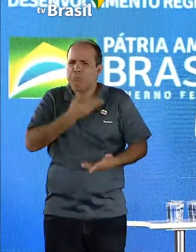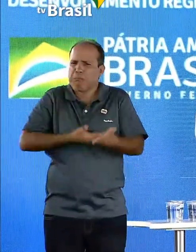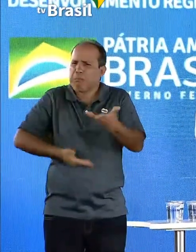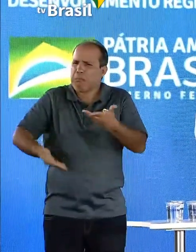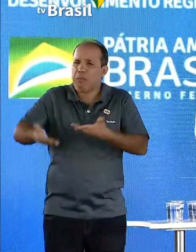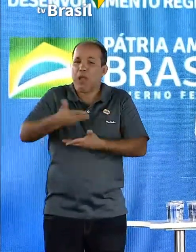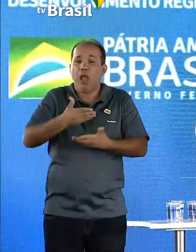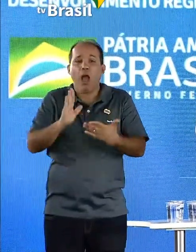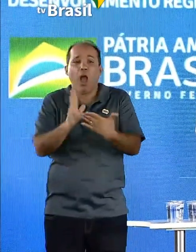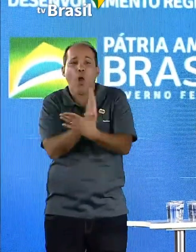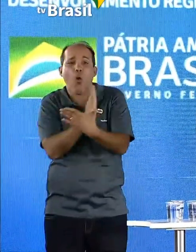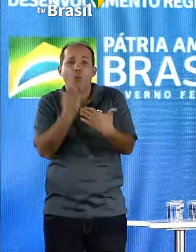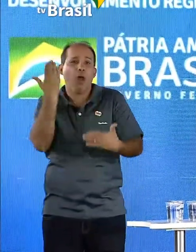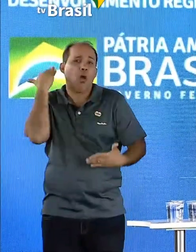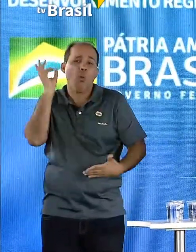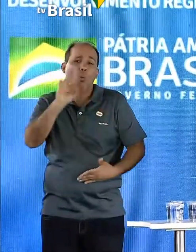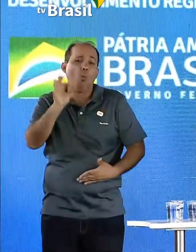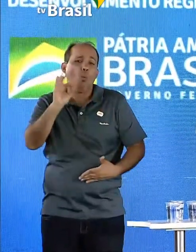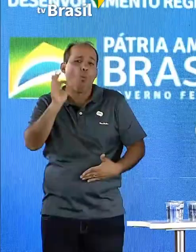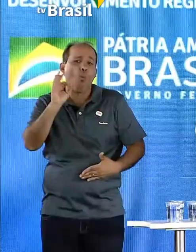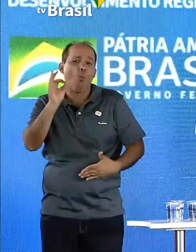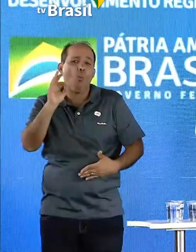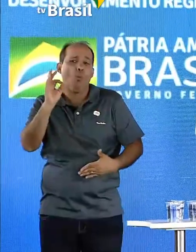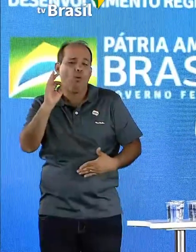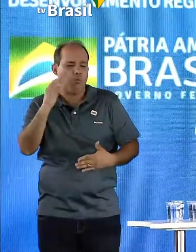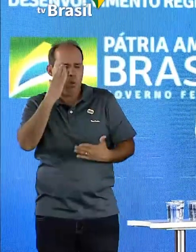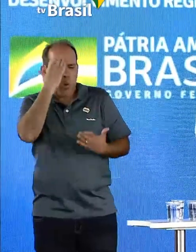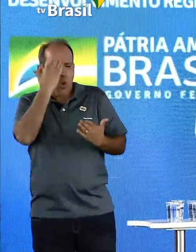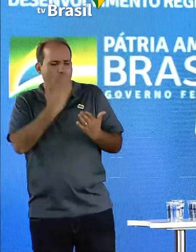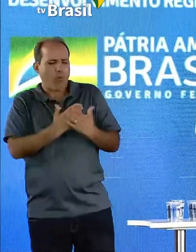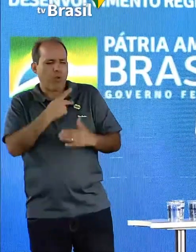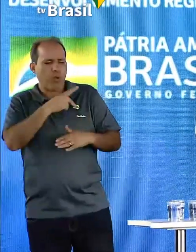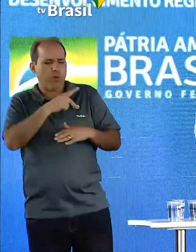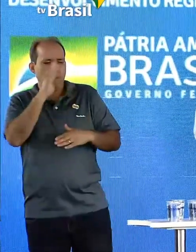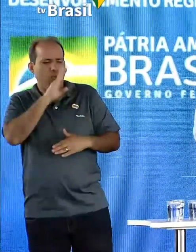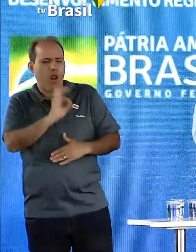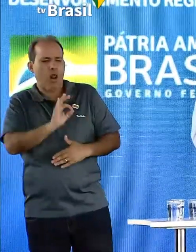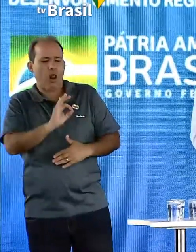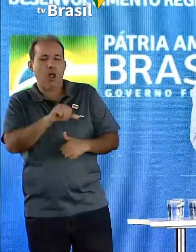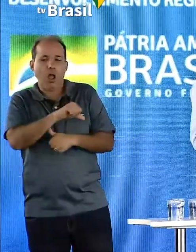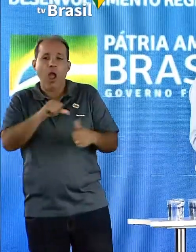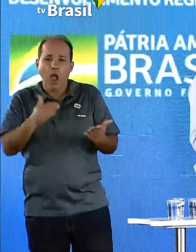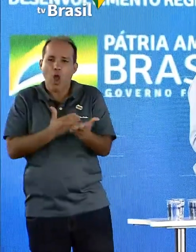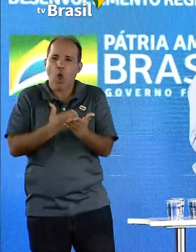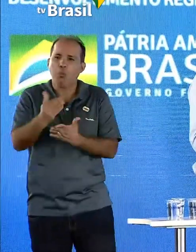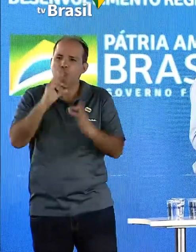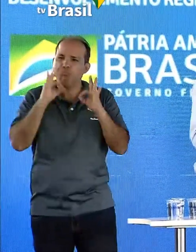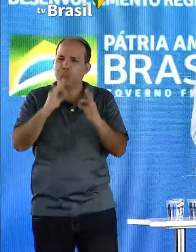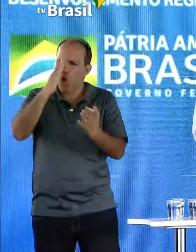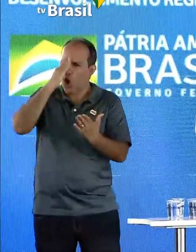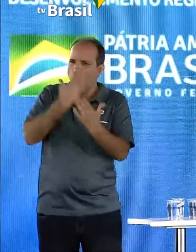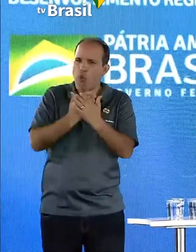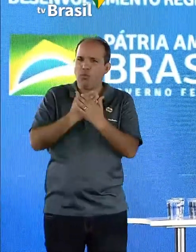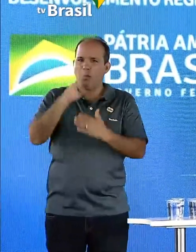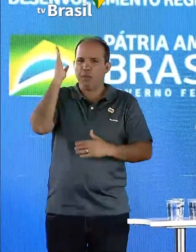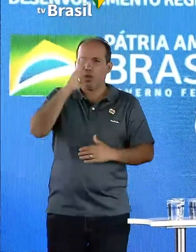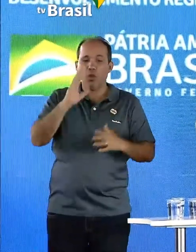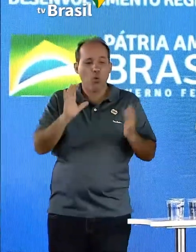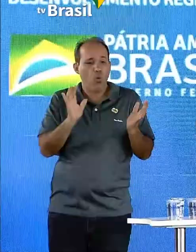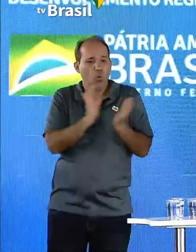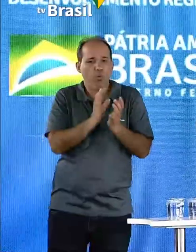que não investiu no brasil dado a confiança que vem sendo restabelecida por toda a nossa classe política